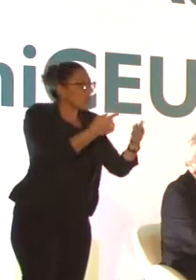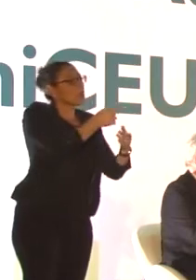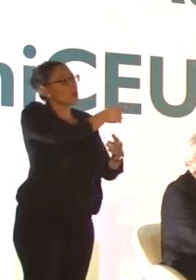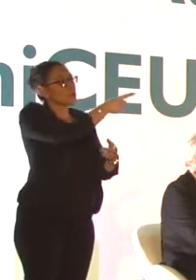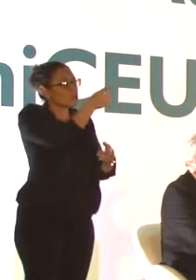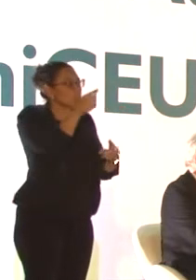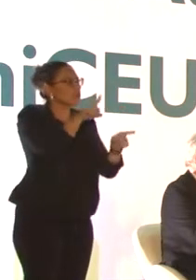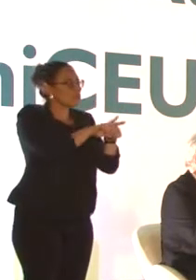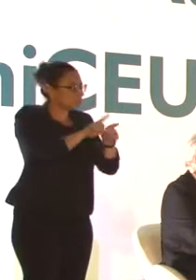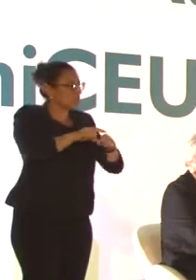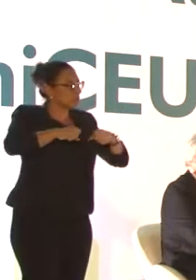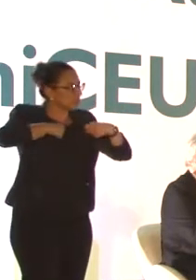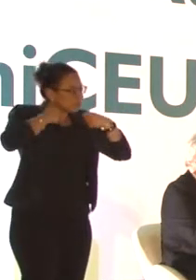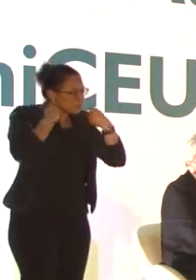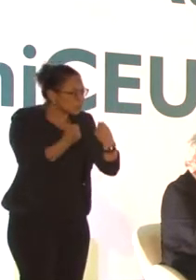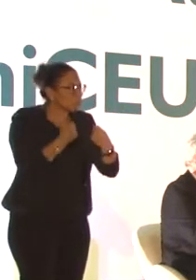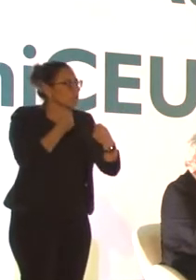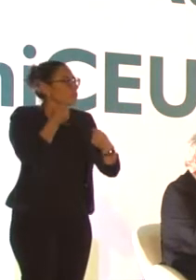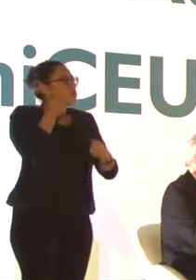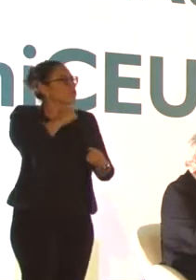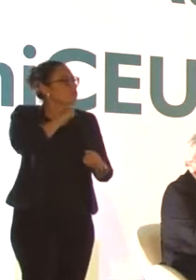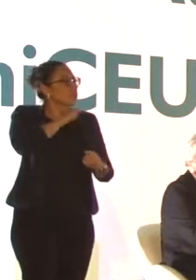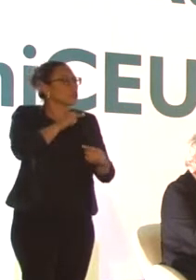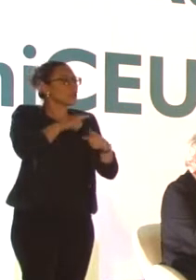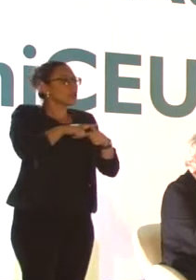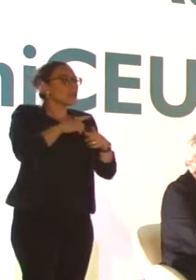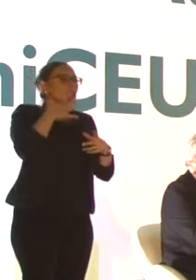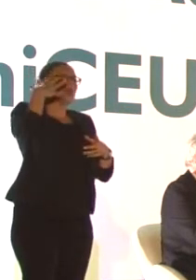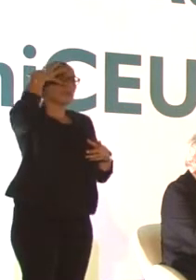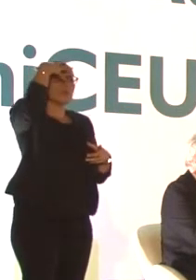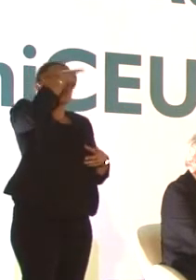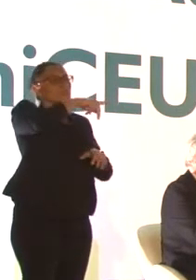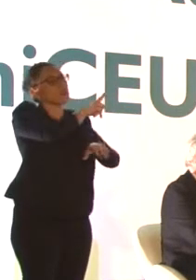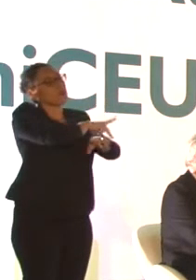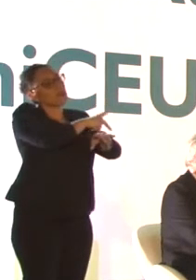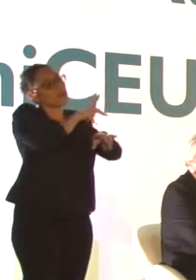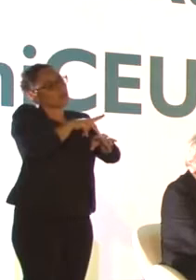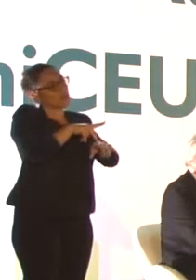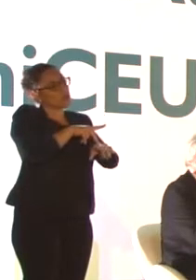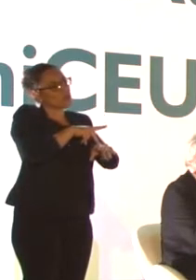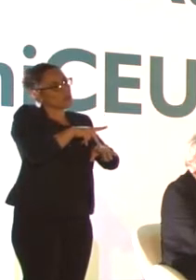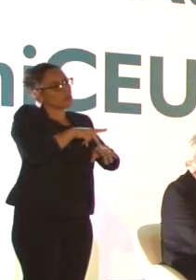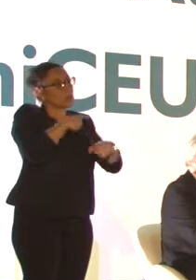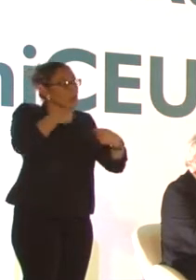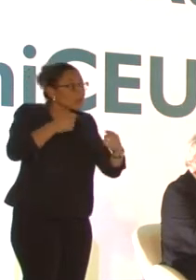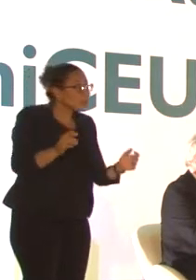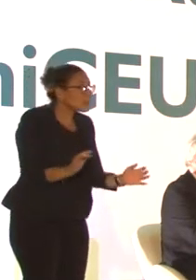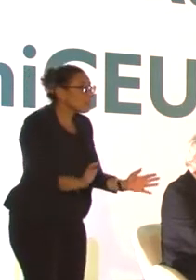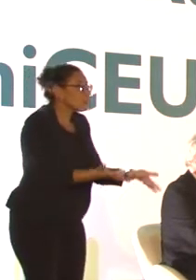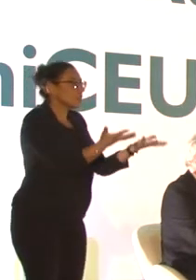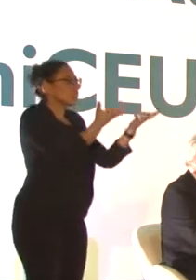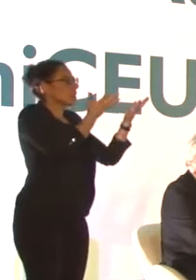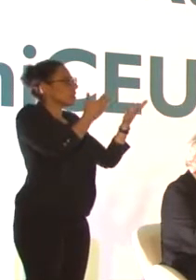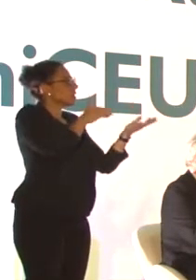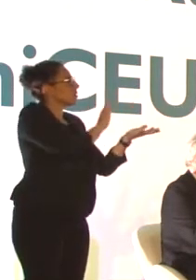cada vez mais a sua história numa área que é tão bonita, que é a pedagogia, que precisa ser cada vez mais valorizada, que é a